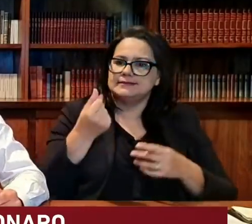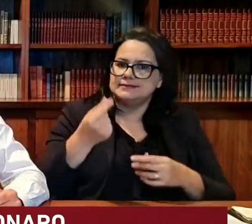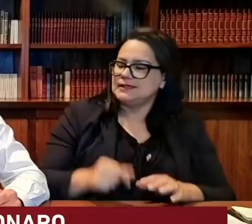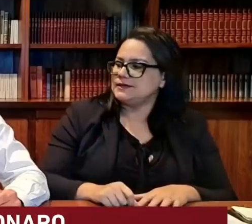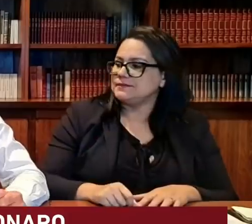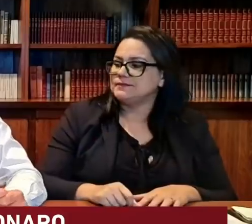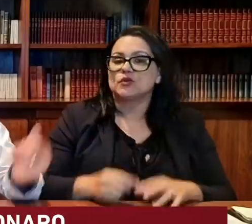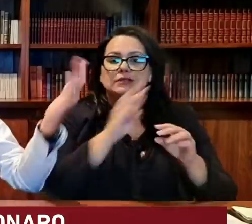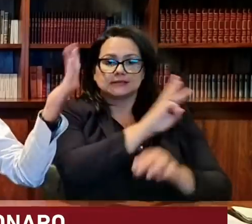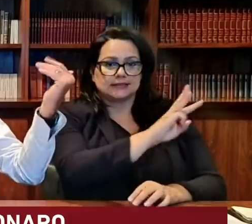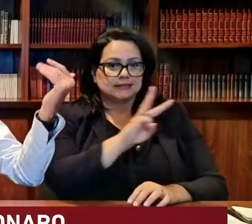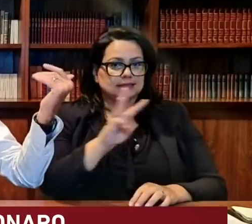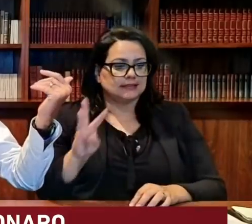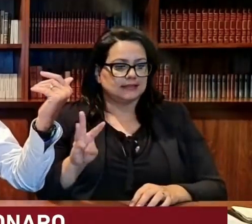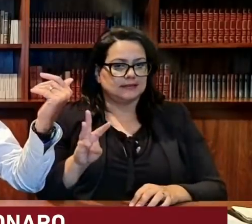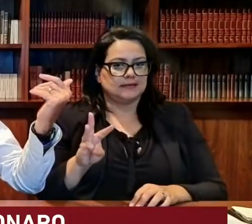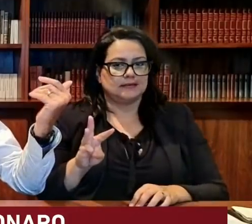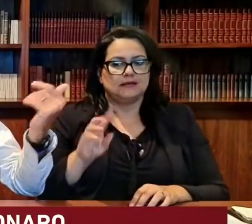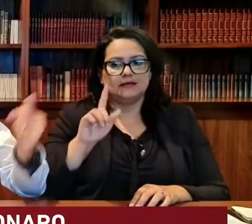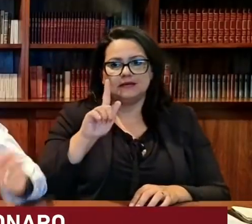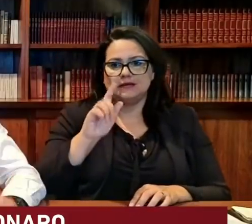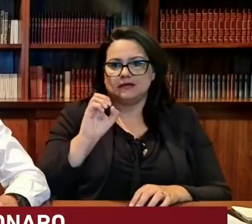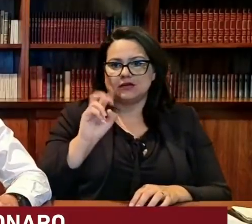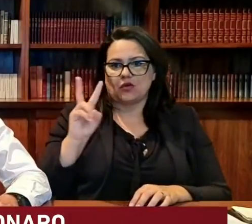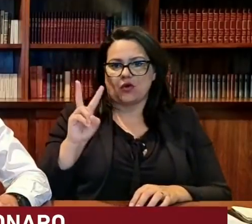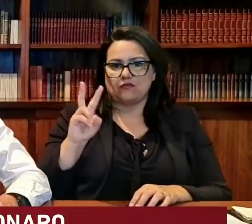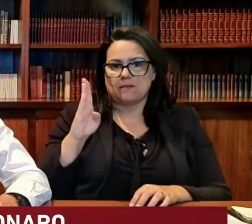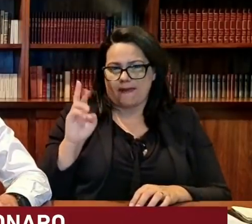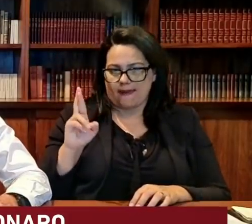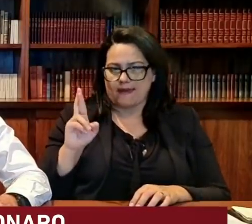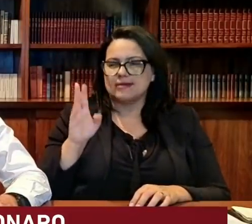nosso portal, na plataforma gov.br, já está no ar.